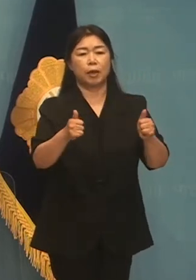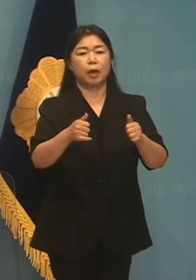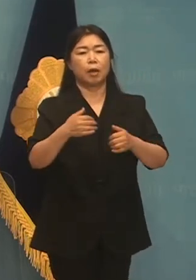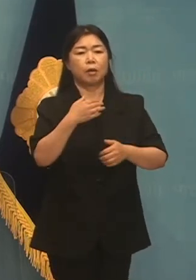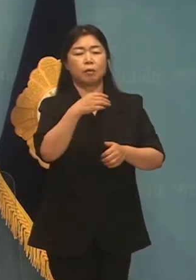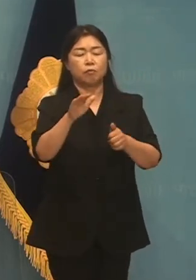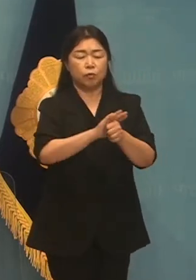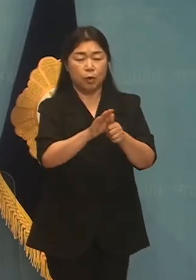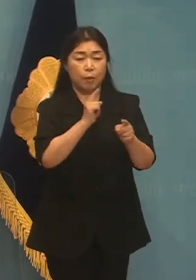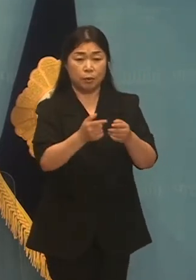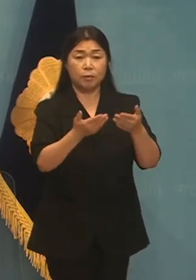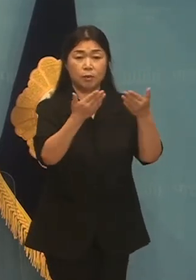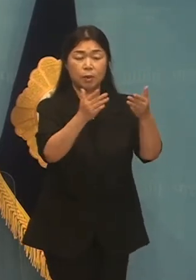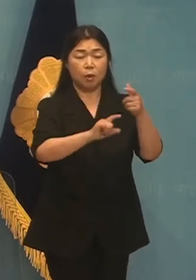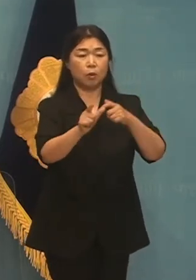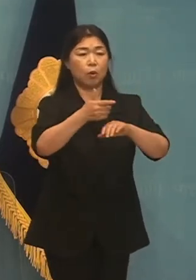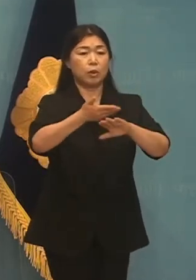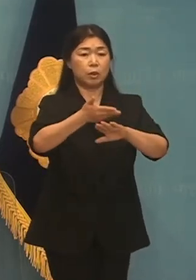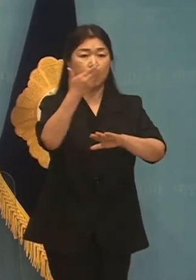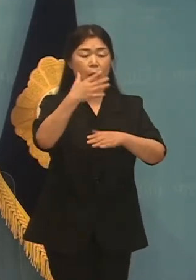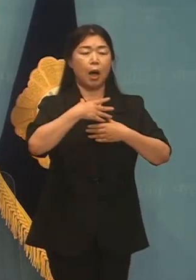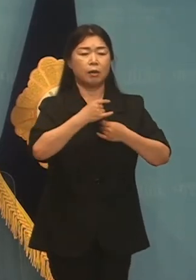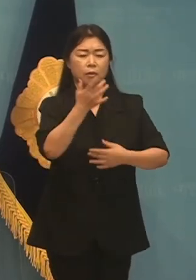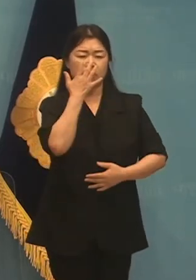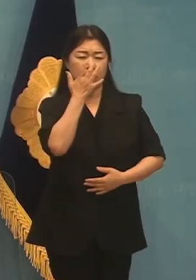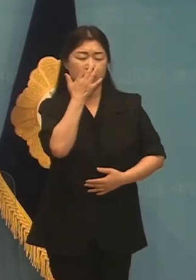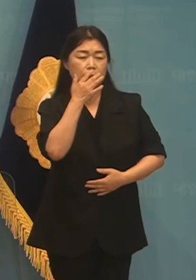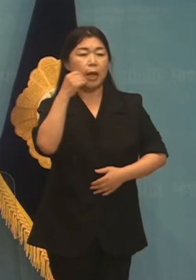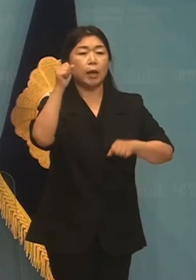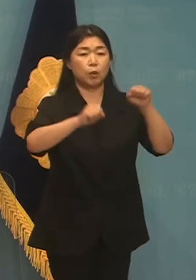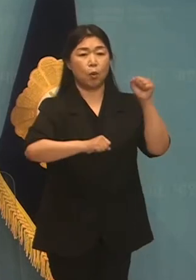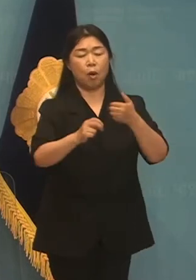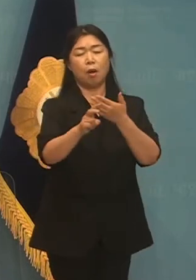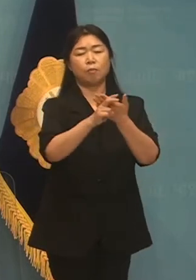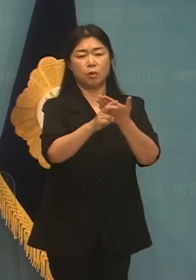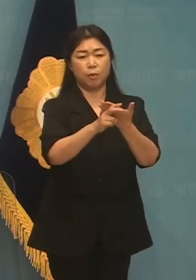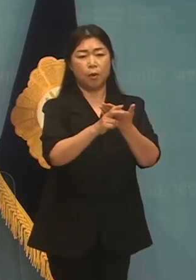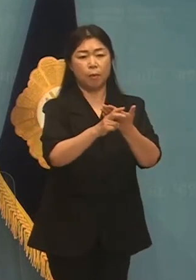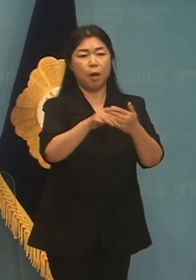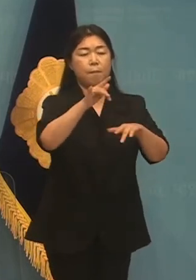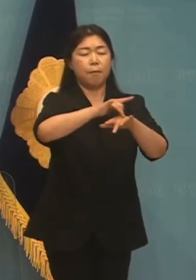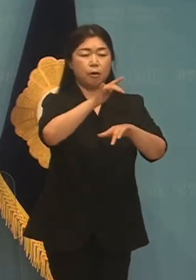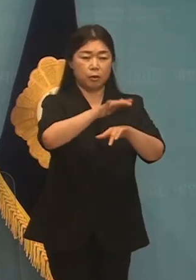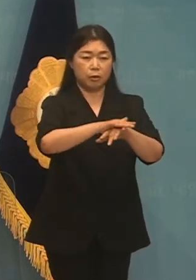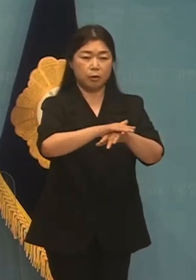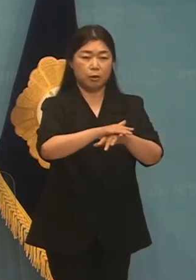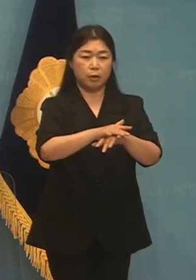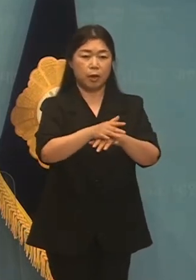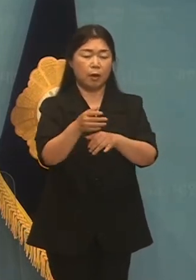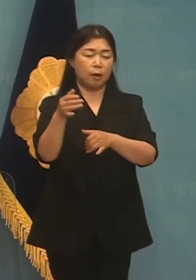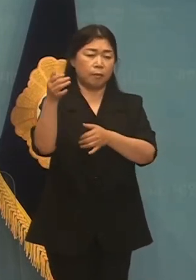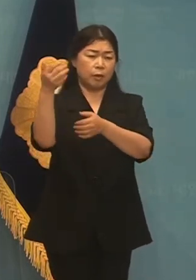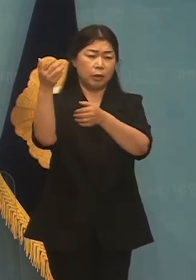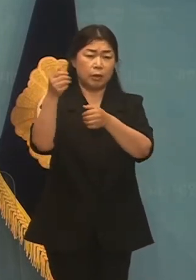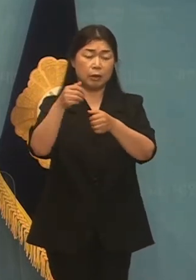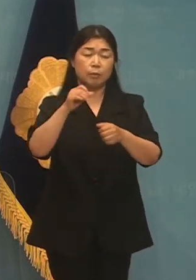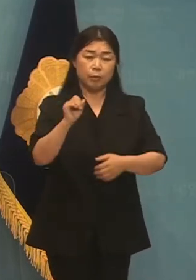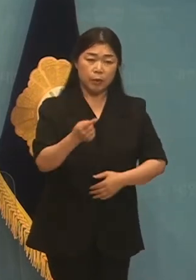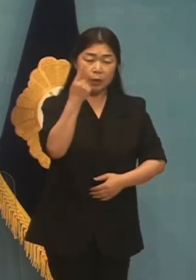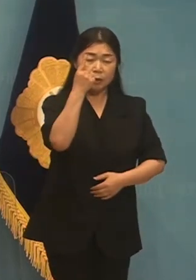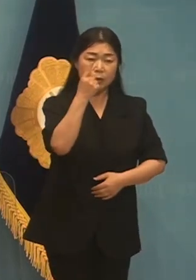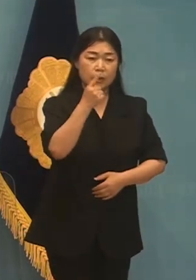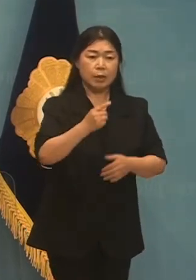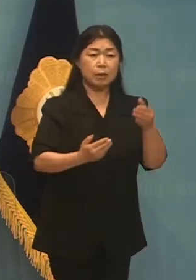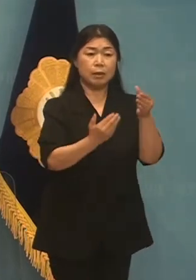위로를 전하며 더 이상 안전불감증과 불법적 관행에 따른 후지목형